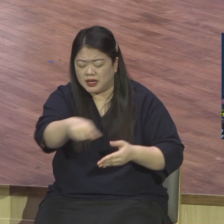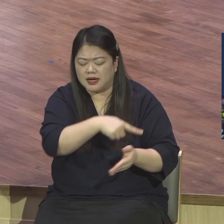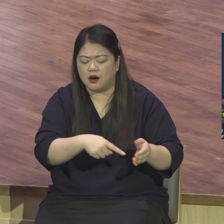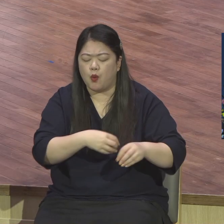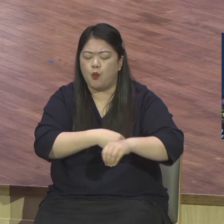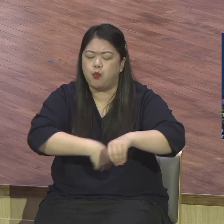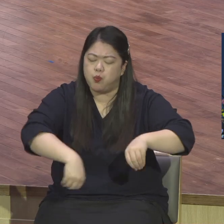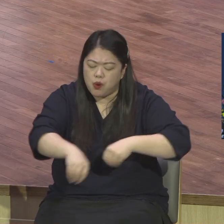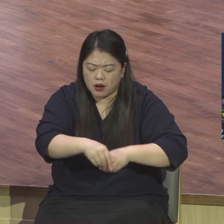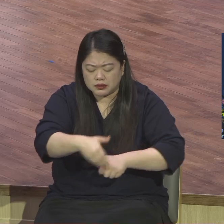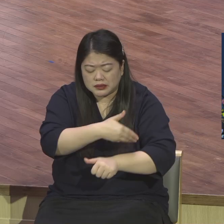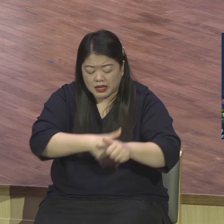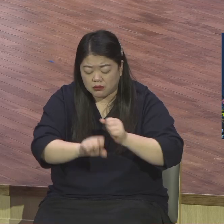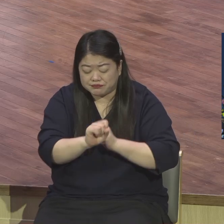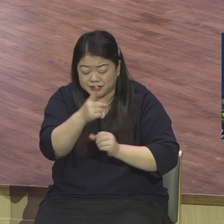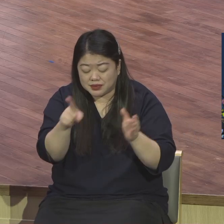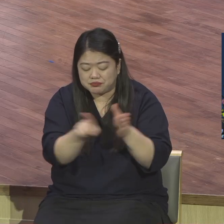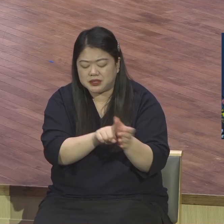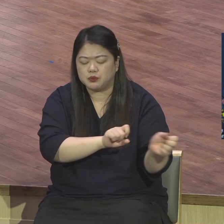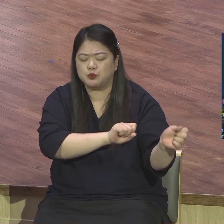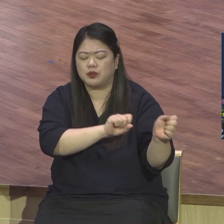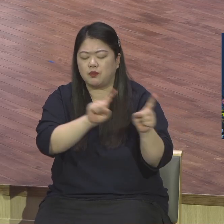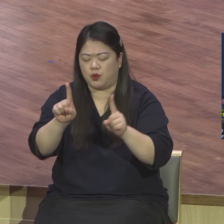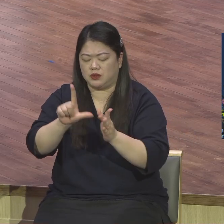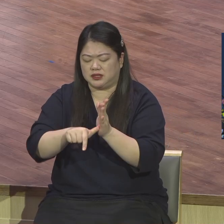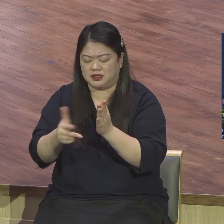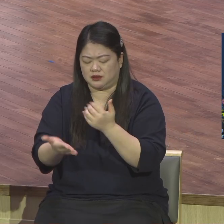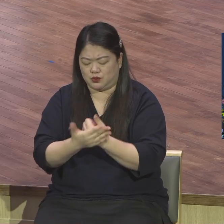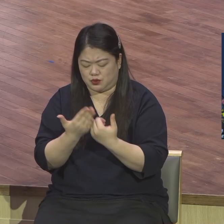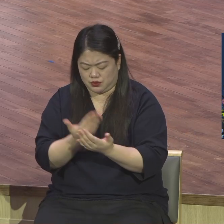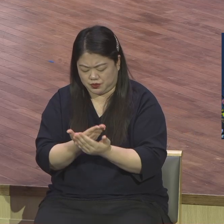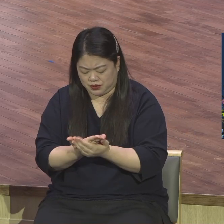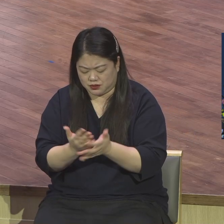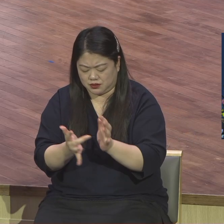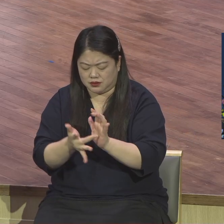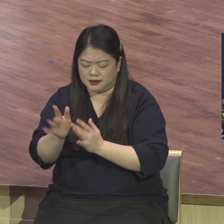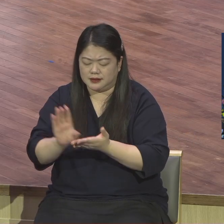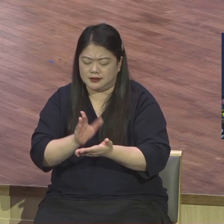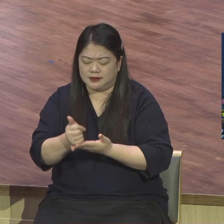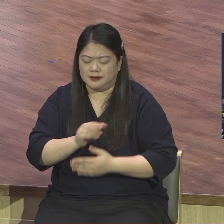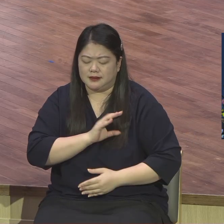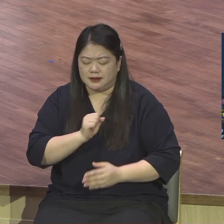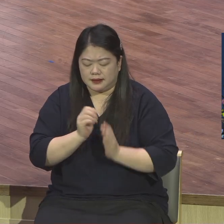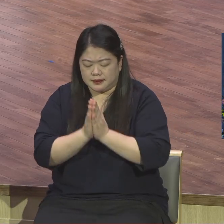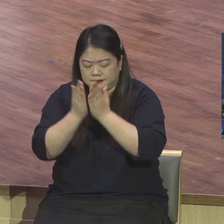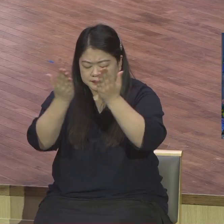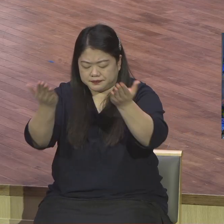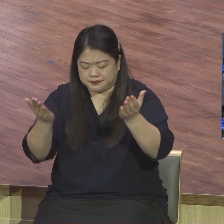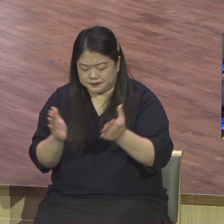다 되게 하여 주옵소서. 예수 이름 받들어 기도합니다. 아멘.